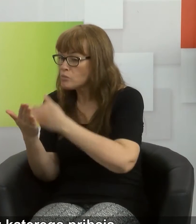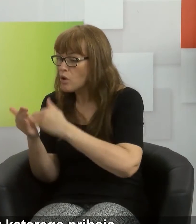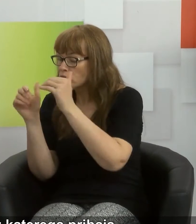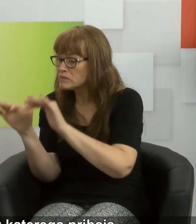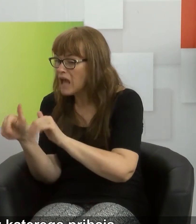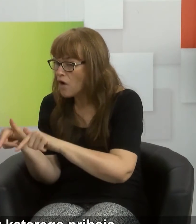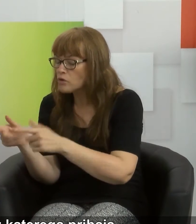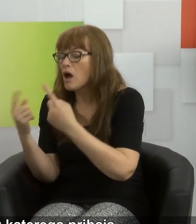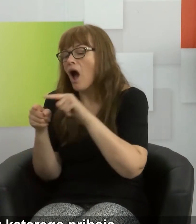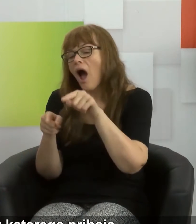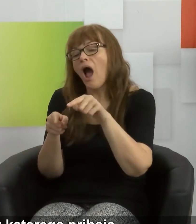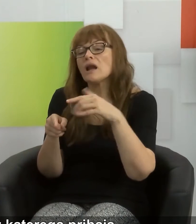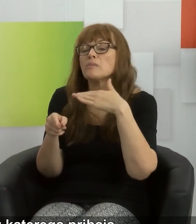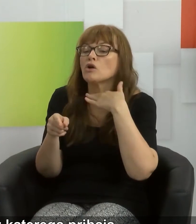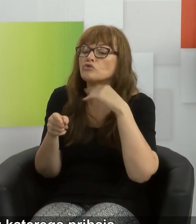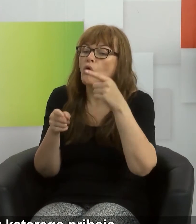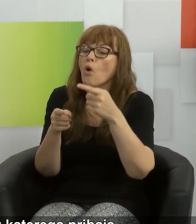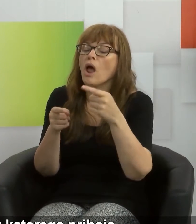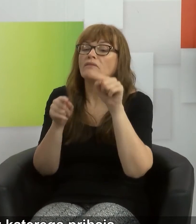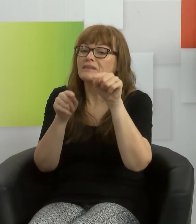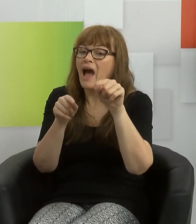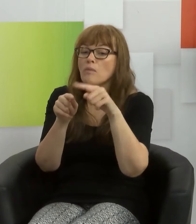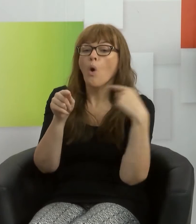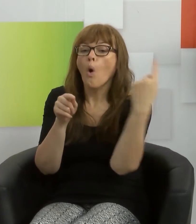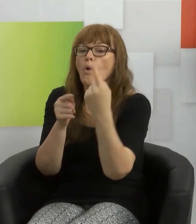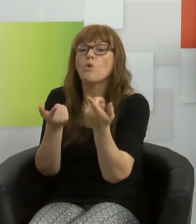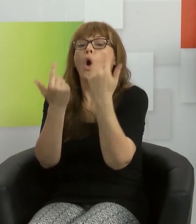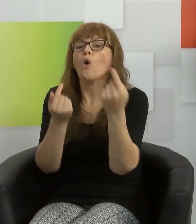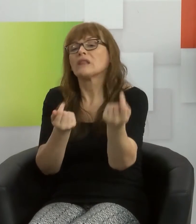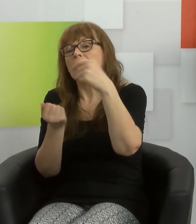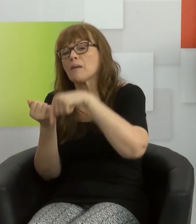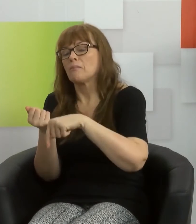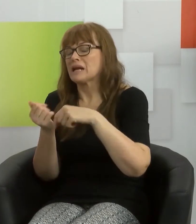v šoli iz okolja, iz katerega prihaja.